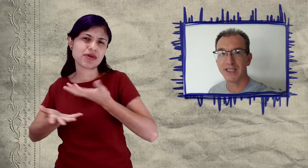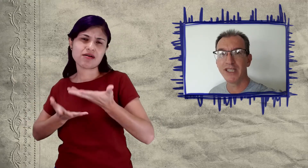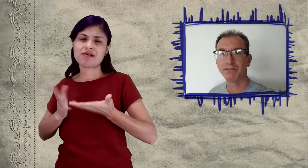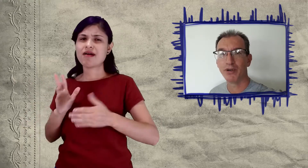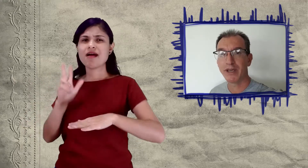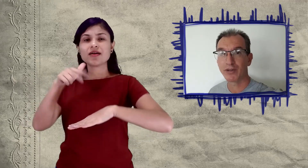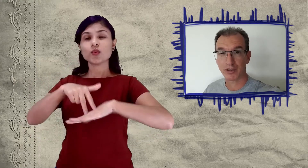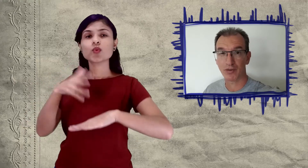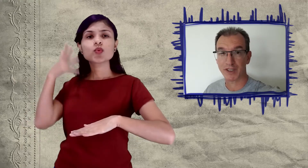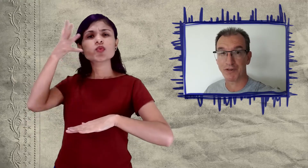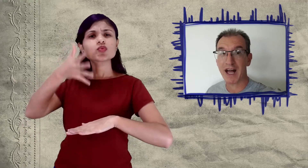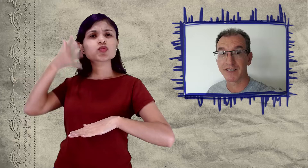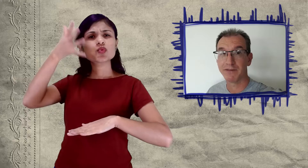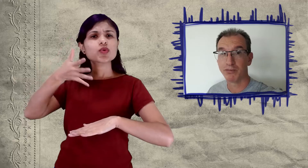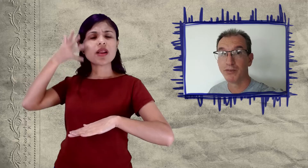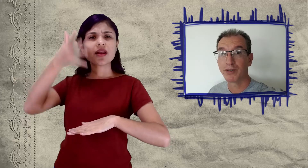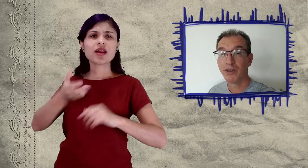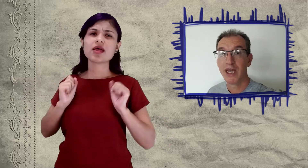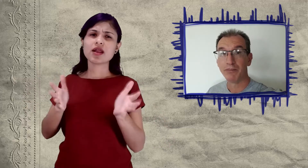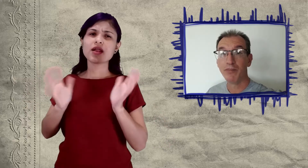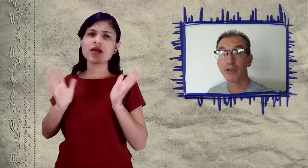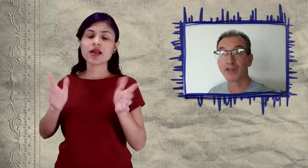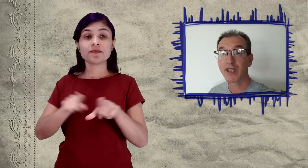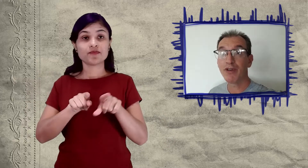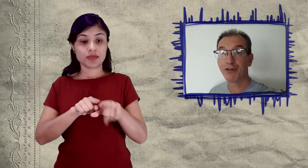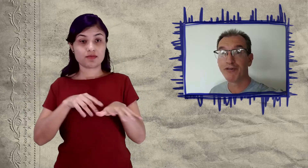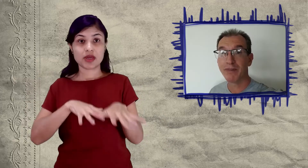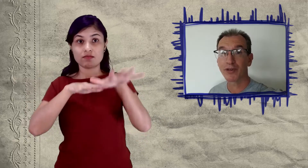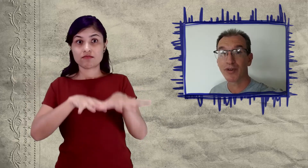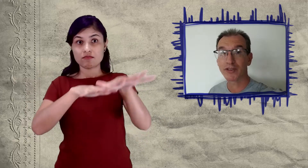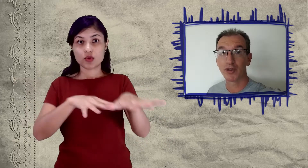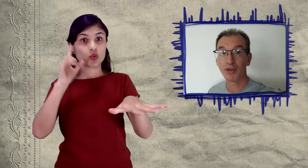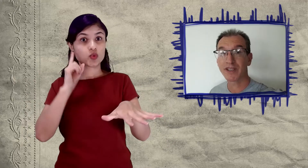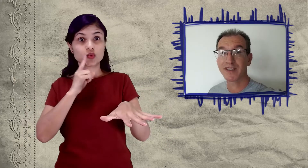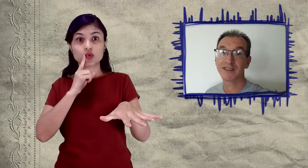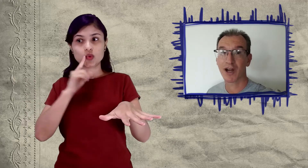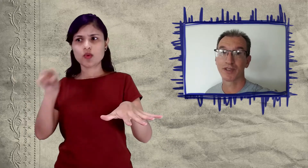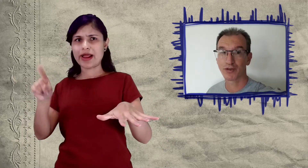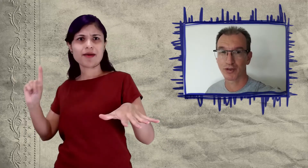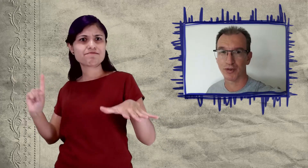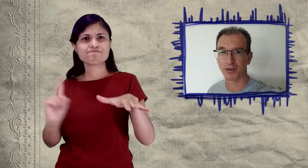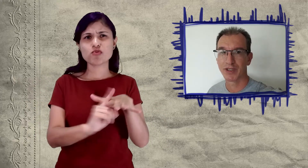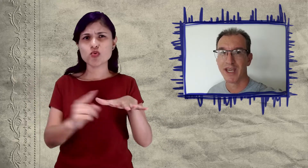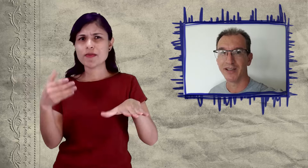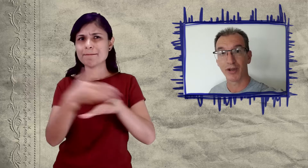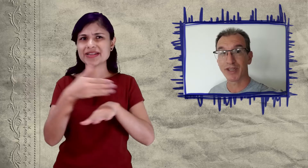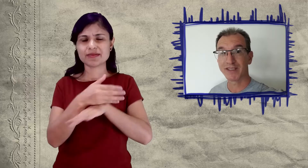poesia, por meio das suas falas em público, por meio do seu envolvimento nas lutas e nas causas dos surdos. Então eu desejo